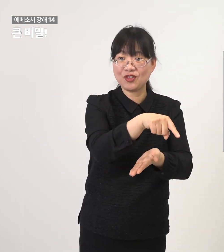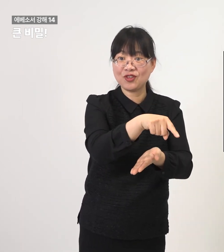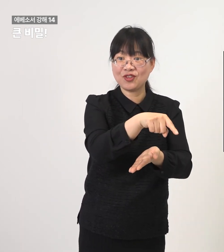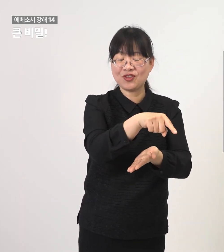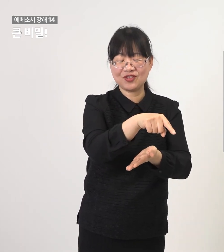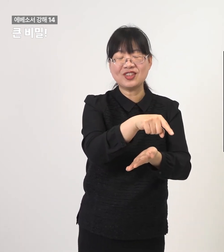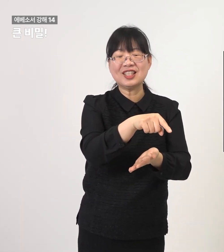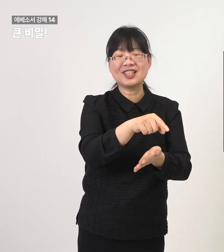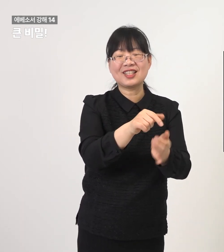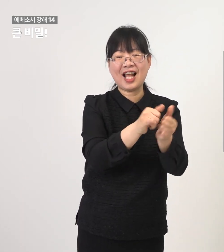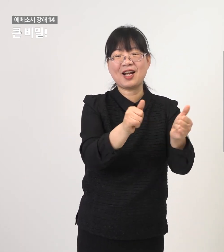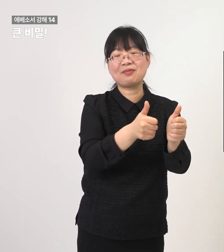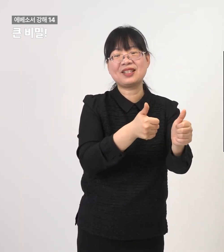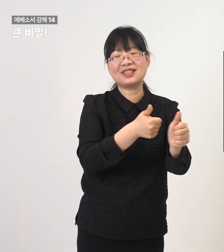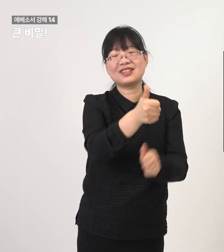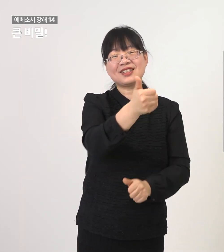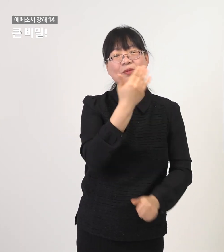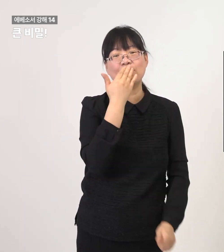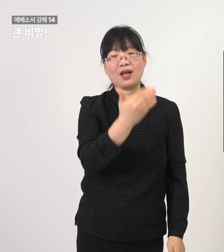승리를 한다.